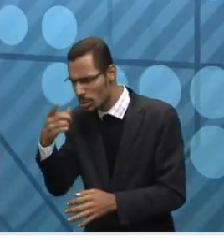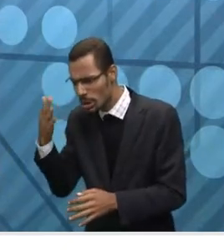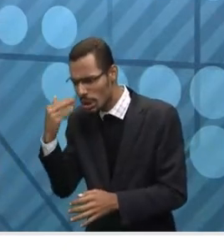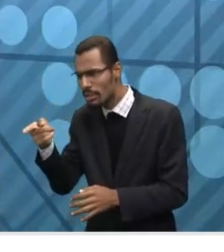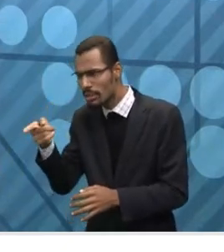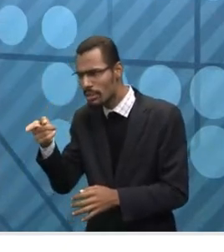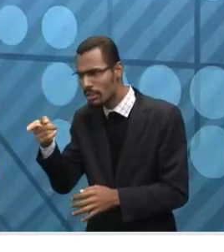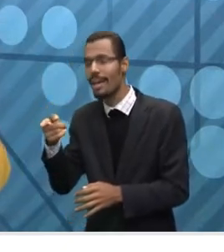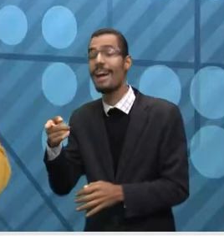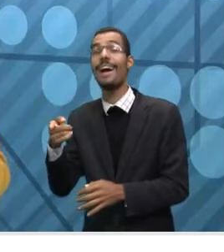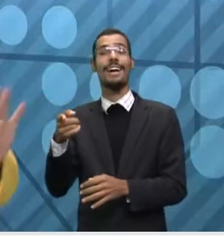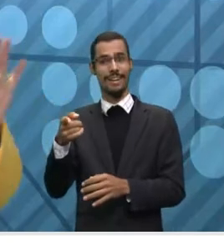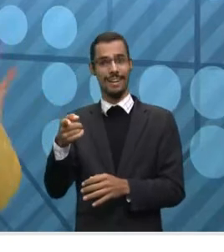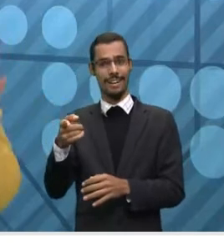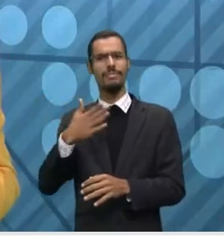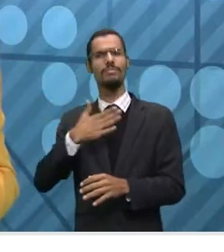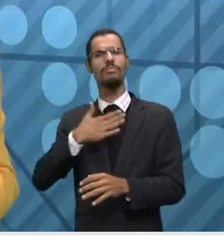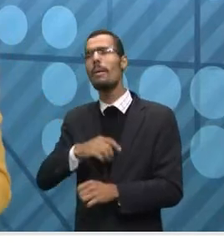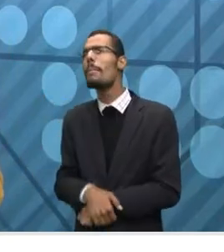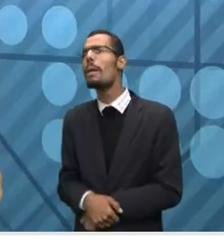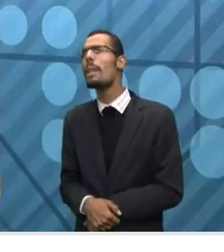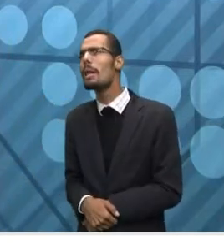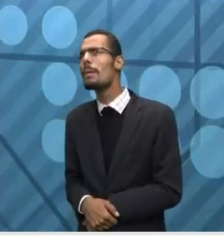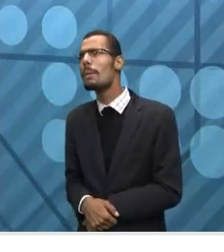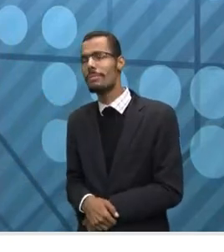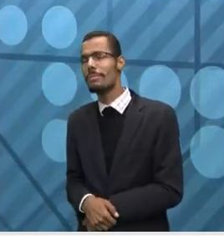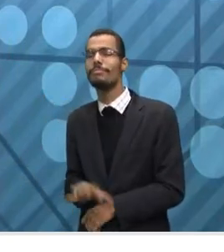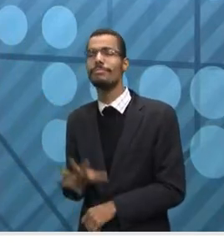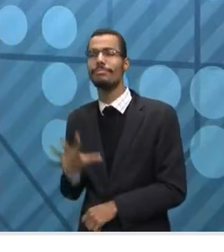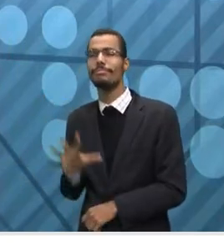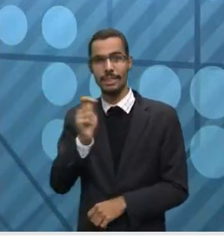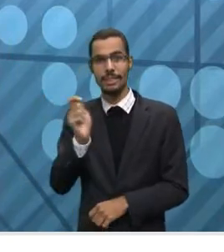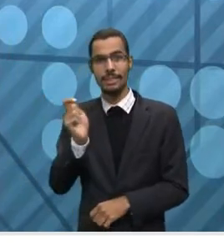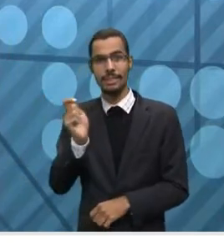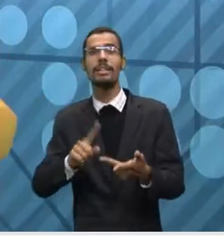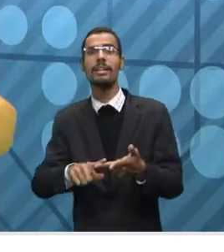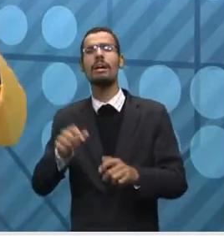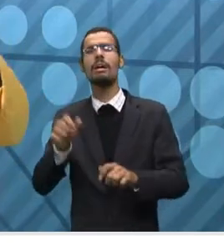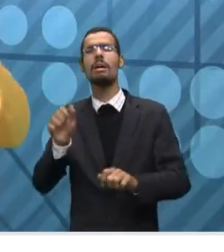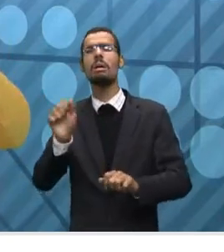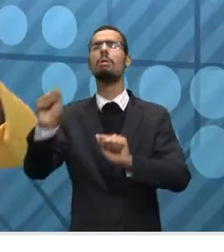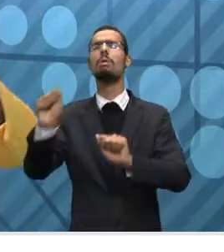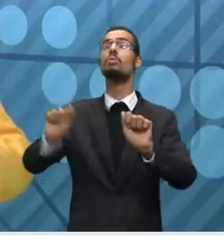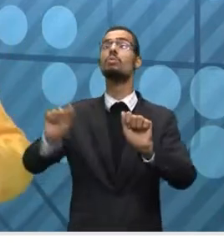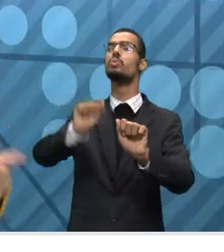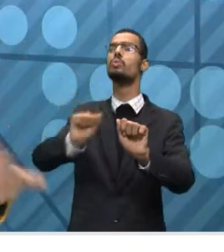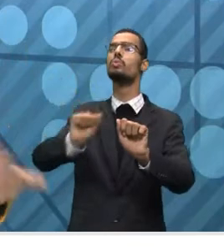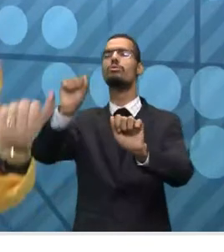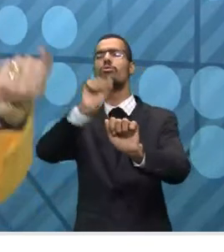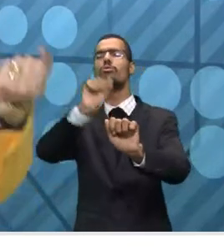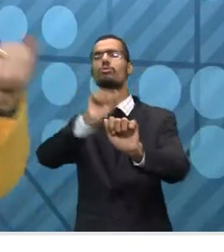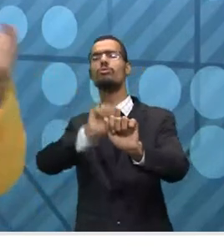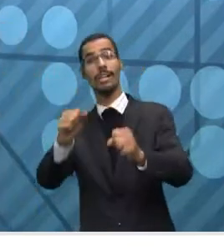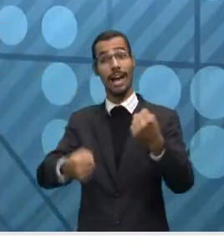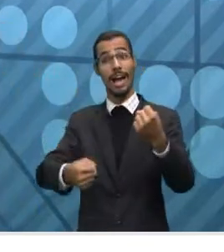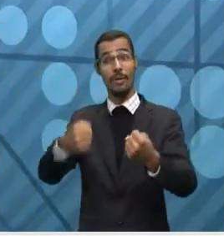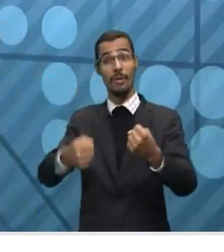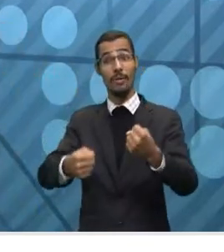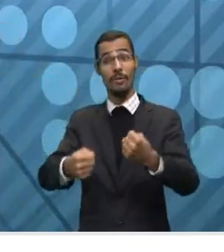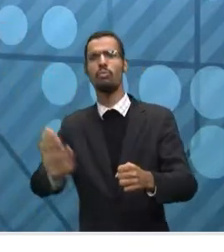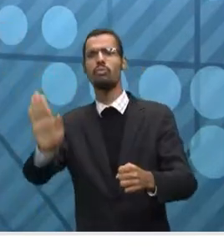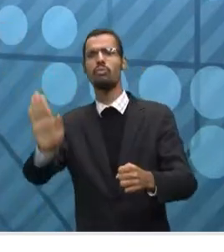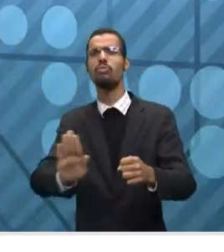ler os lábios? Aí é só falar pausadamente que vai ajudar também a compreensão. E limpar. Então, limpar. Se é carro, como é que